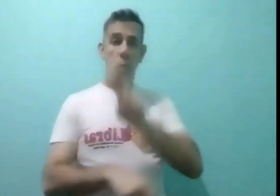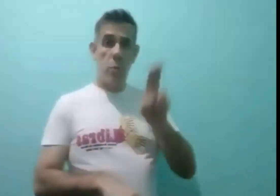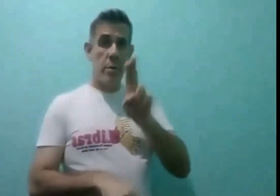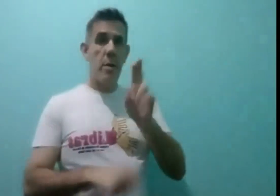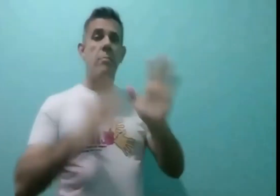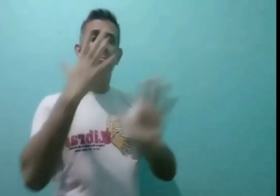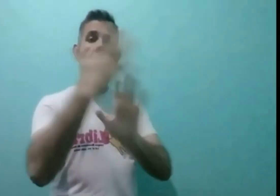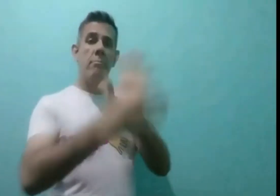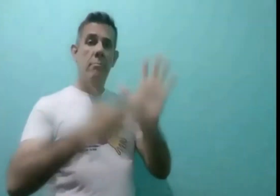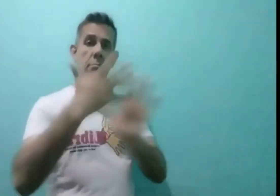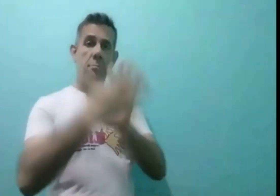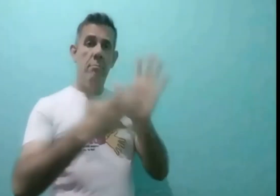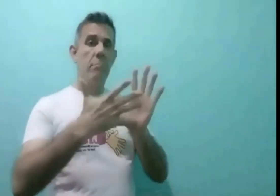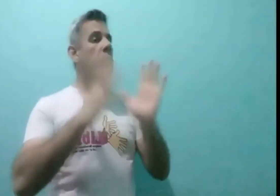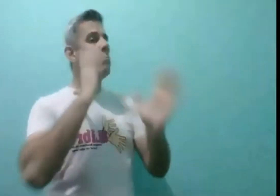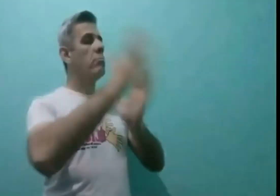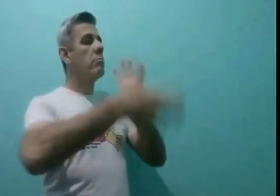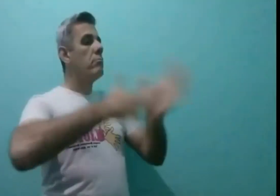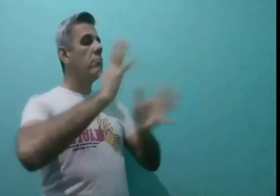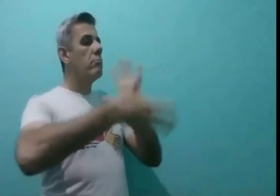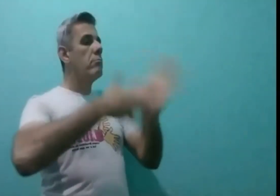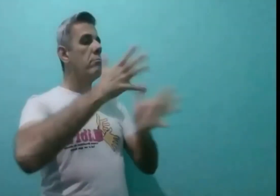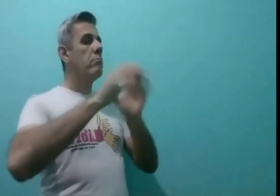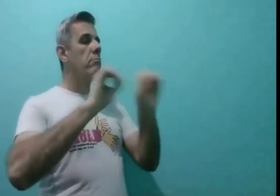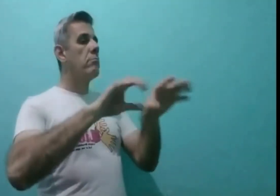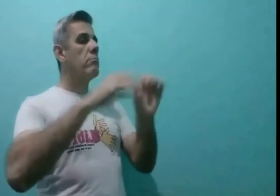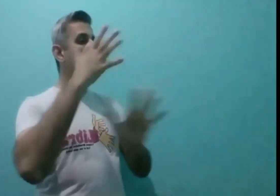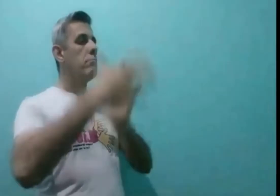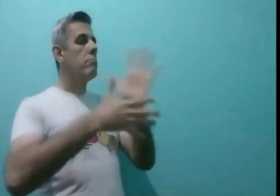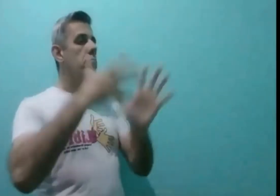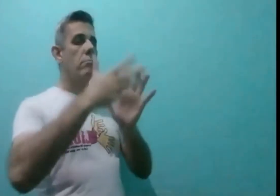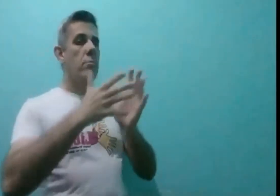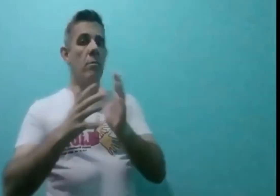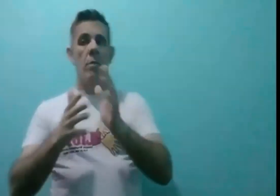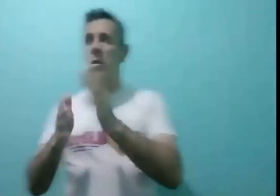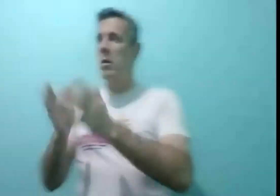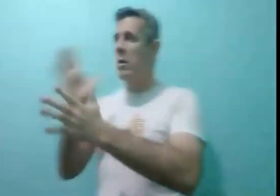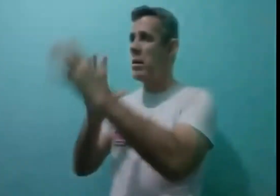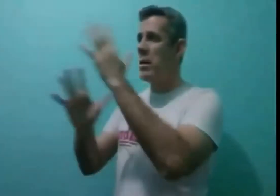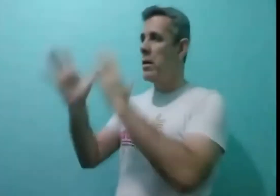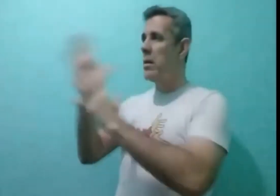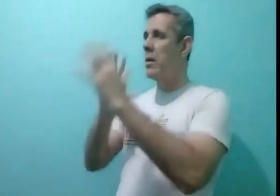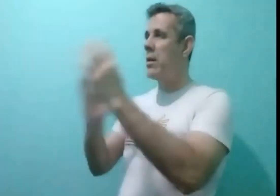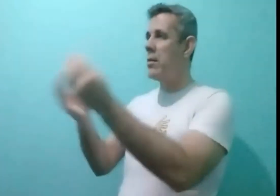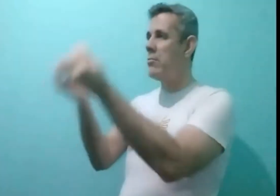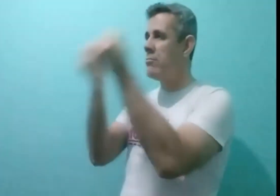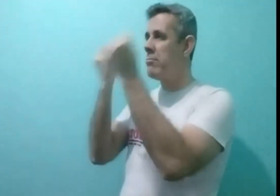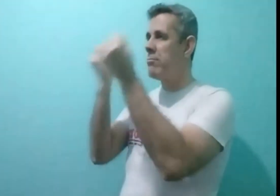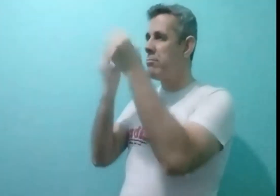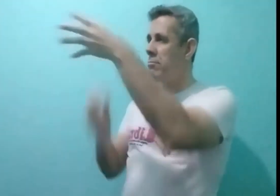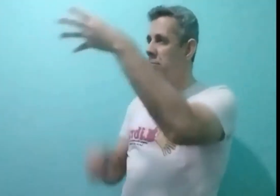não. Charles Delepé valorizava a língua de sinais, aprendeu a língua de sinais e transmitiu